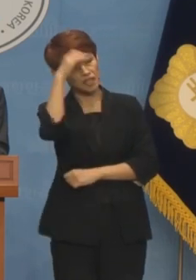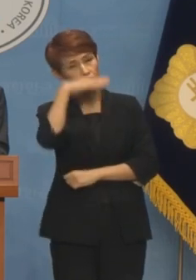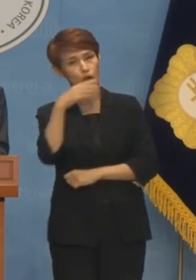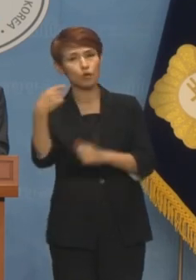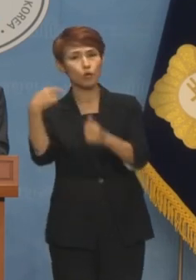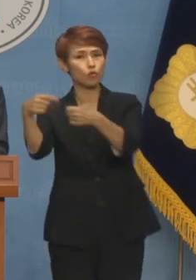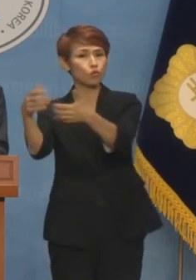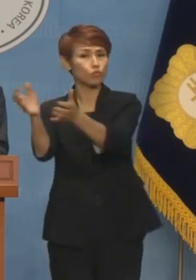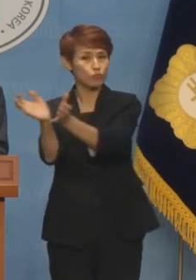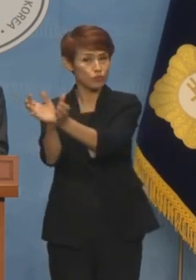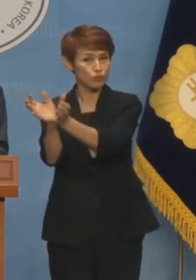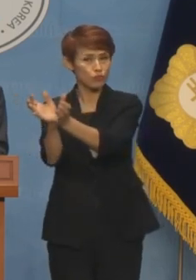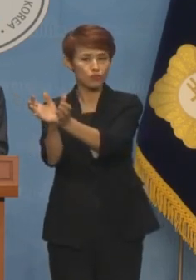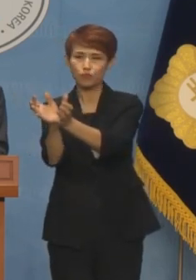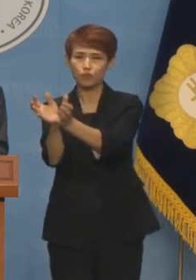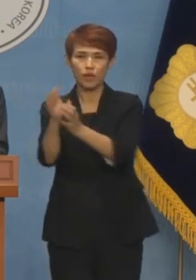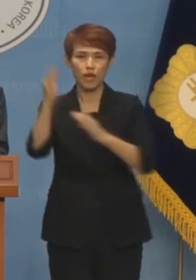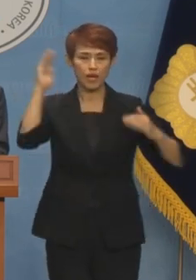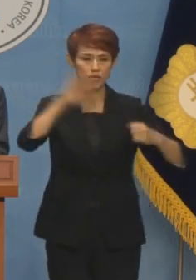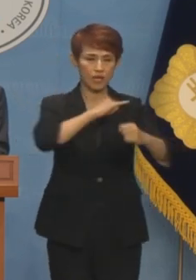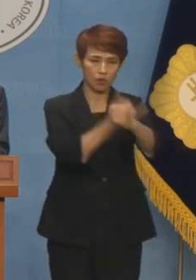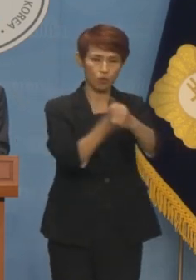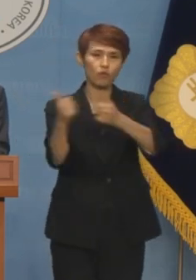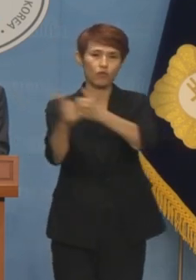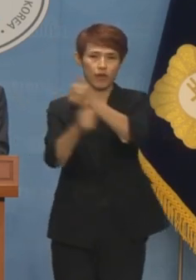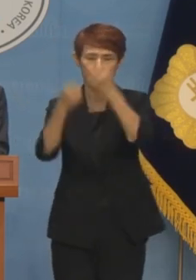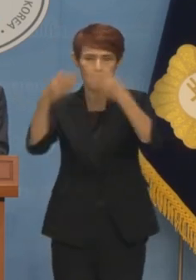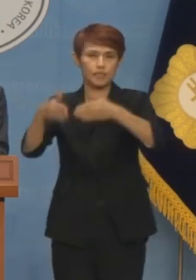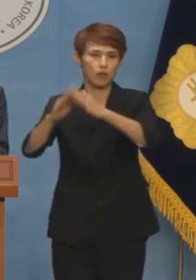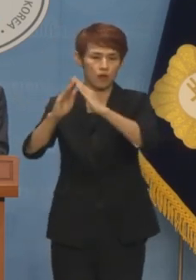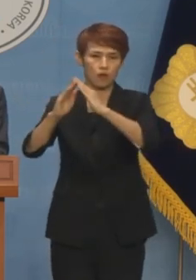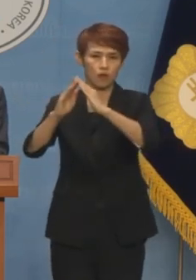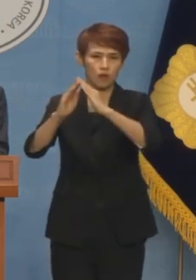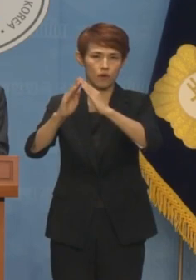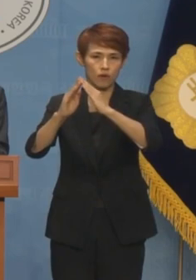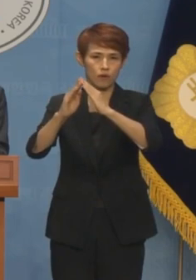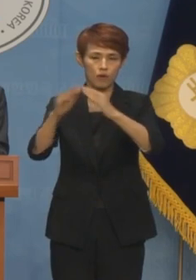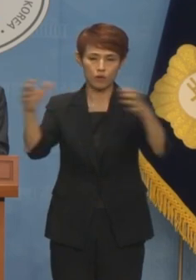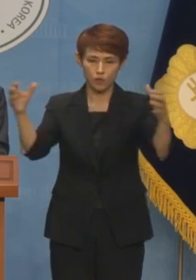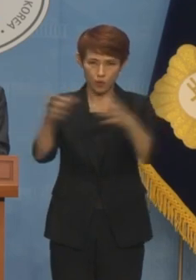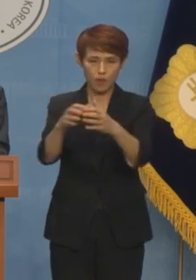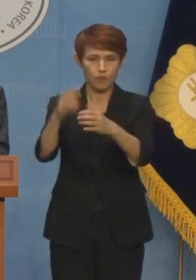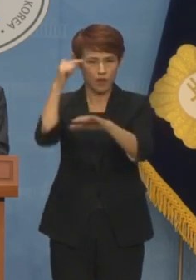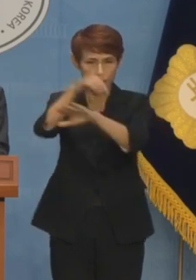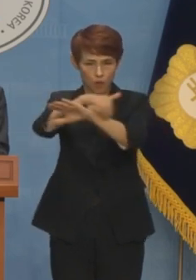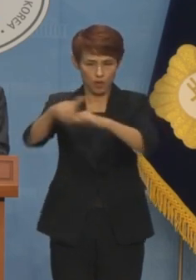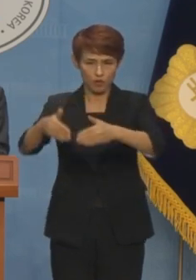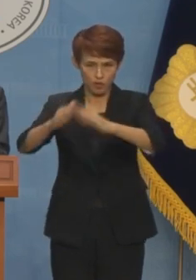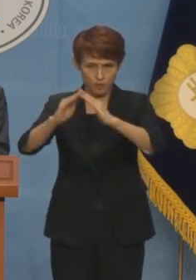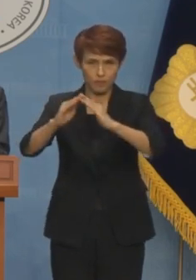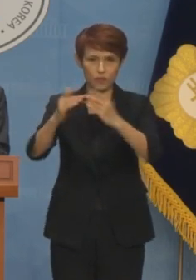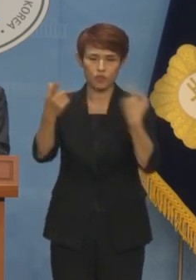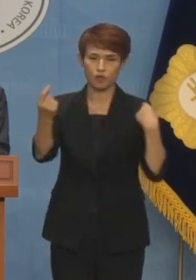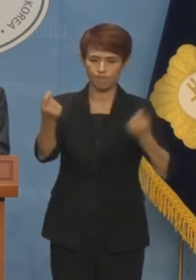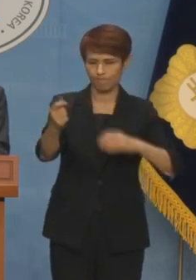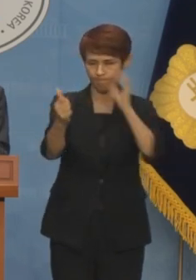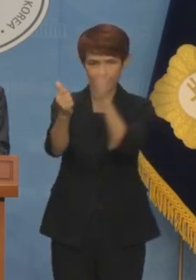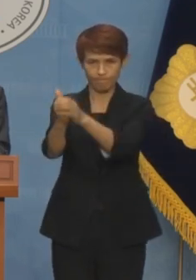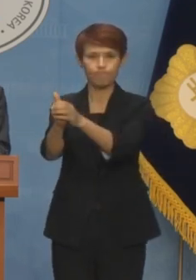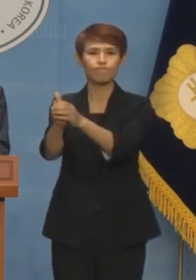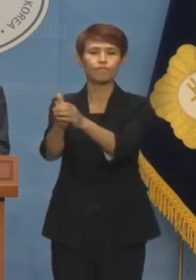교육부에 학생인권위원회 신설, 학생인권 종합계획 수립 등과 같은 의무와 책임을